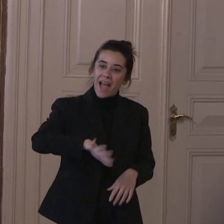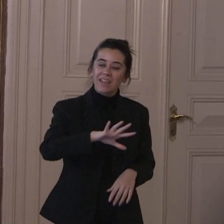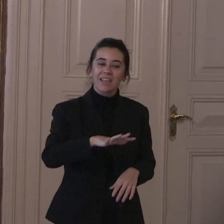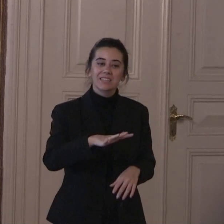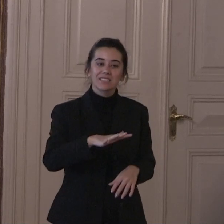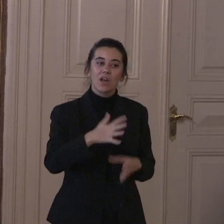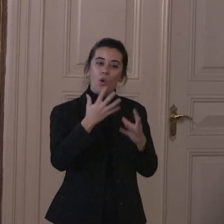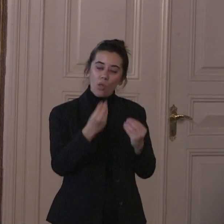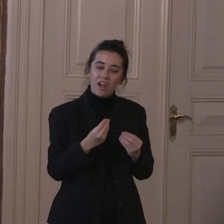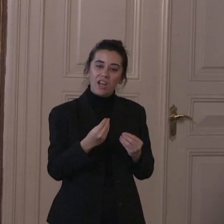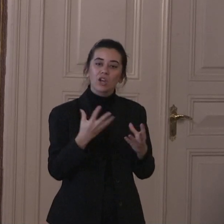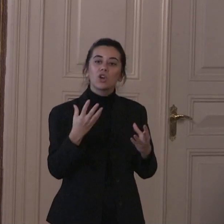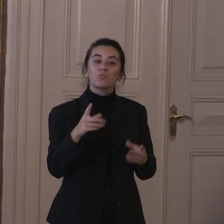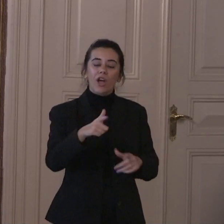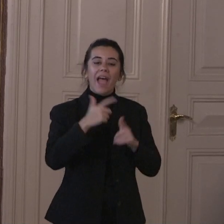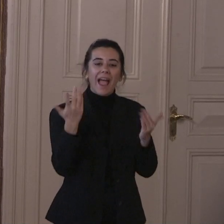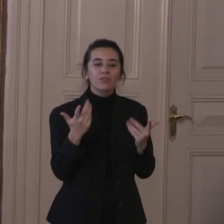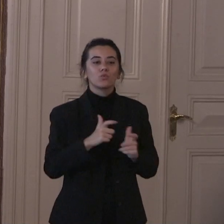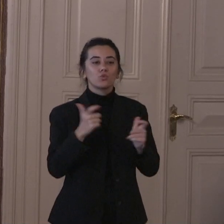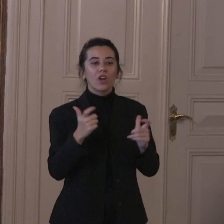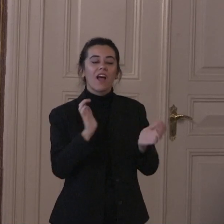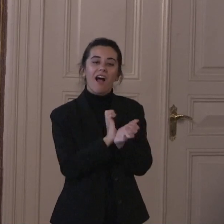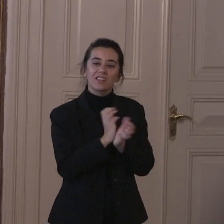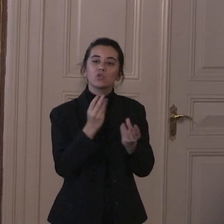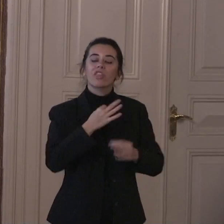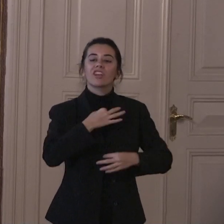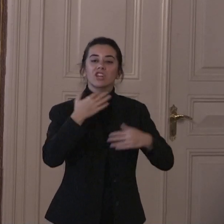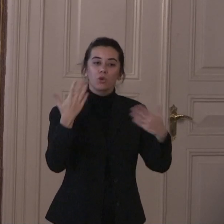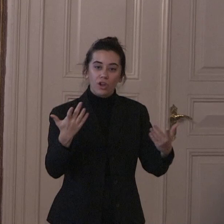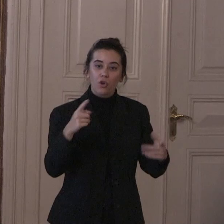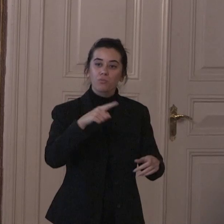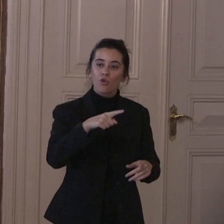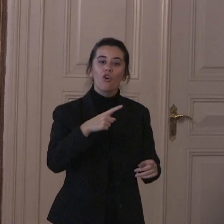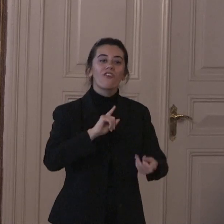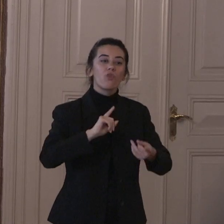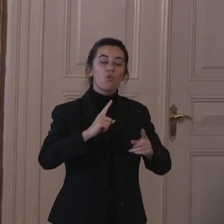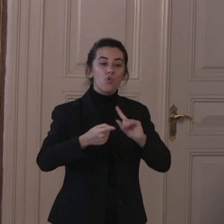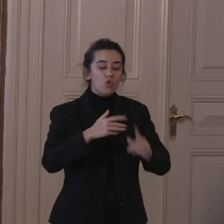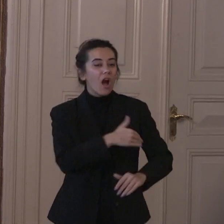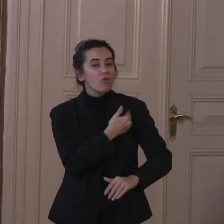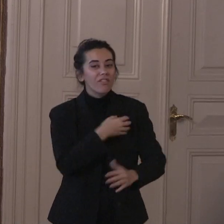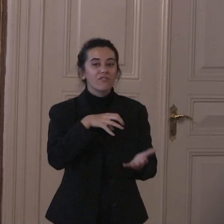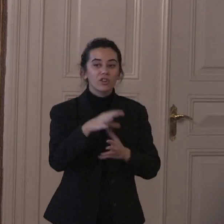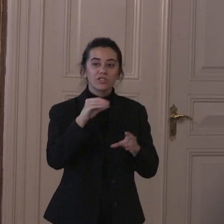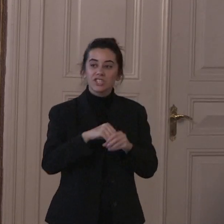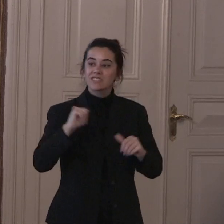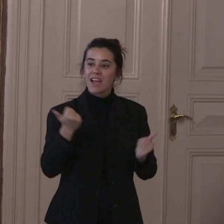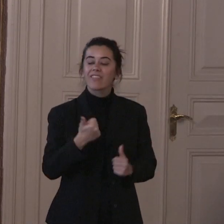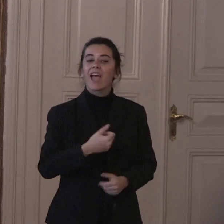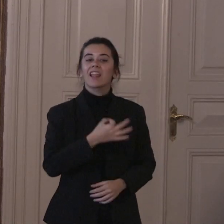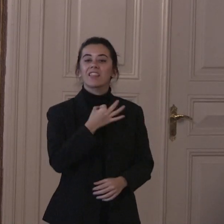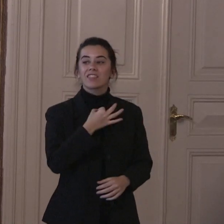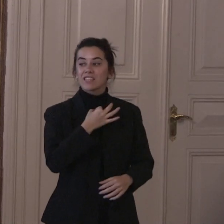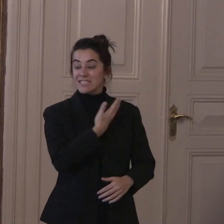Emirgar ailesine çok teşekkür ediyorum. Aynı zamanda içindeki saygıdeğer hocalarımda gençler sevgilerimi gönderiyorum.